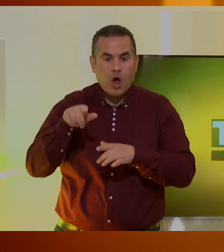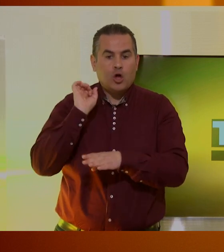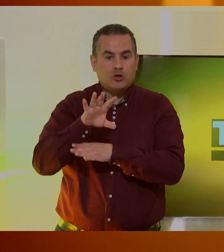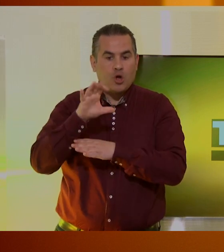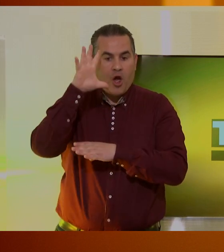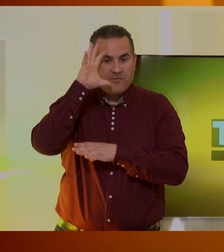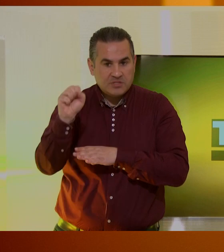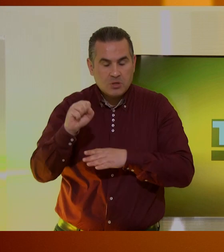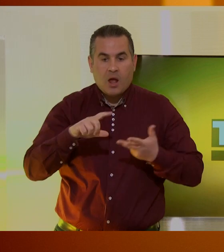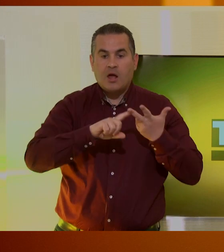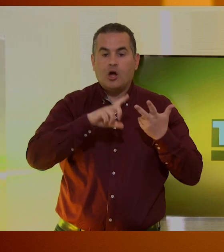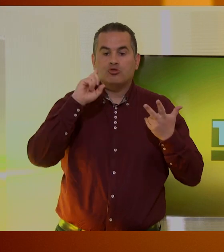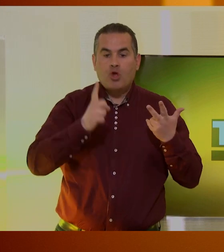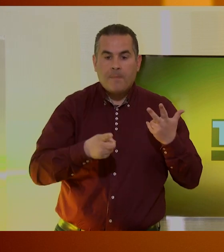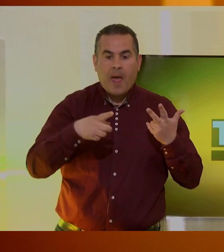Paolo